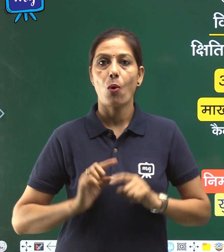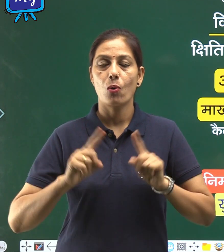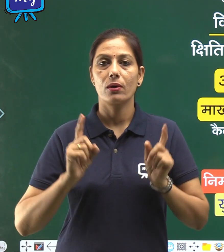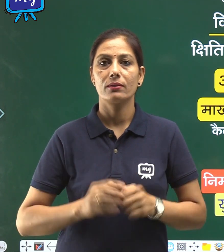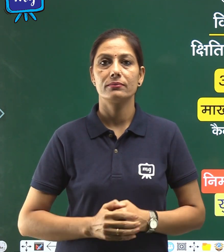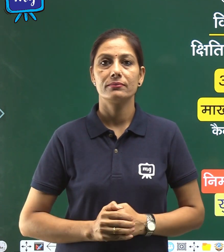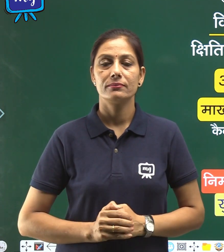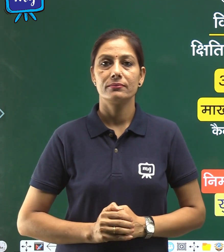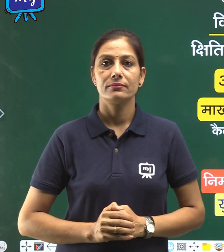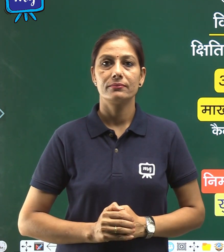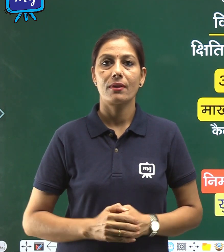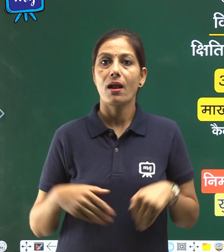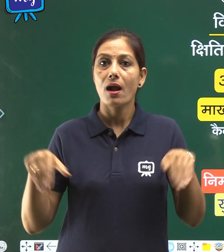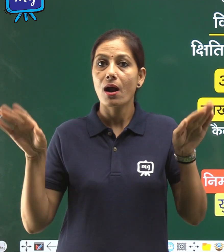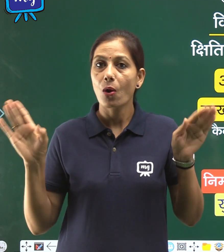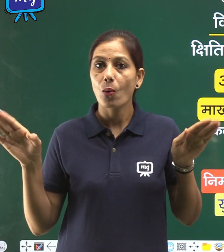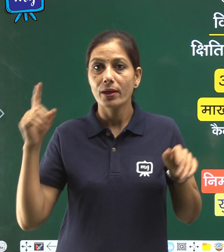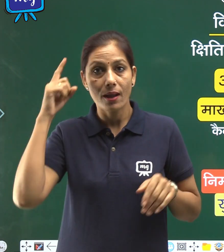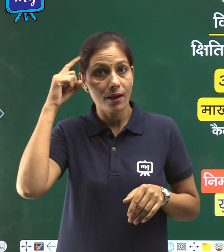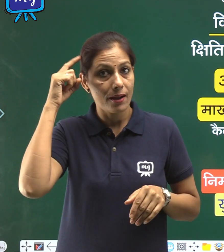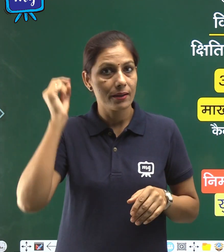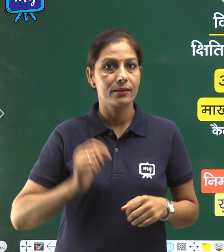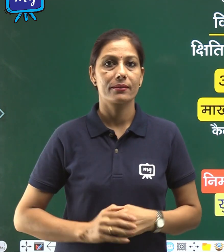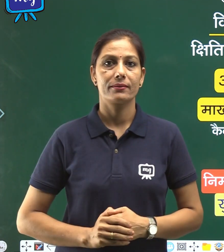और कोकिला।